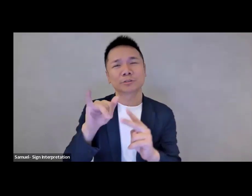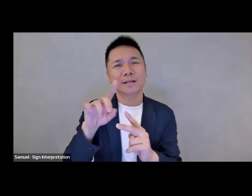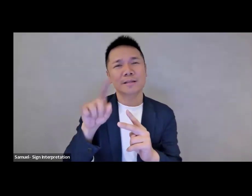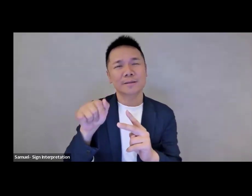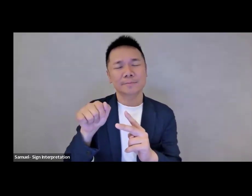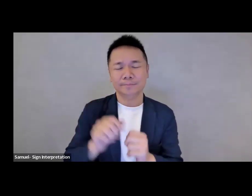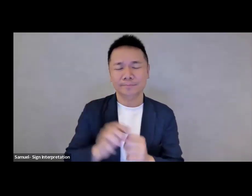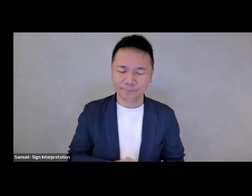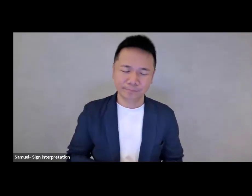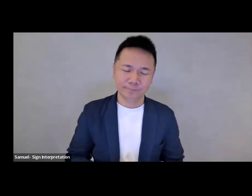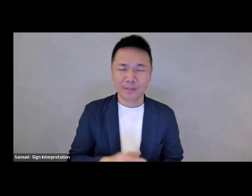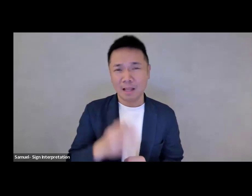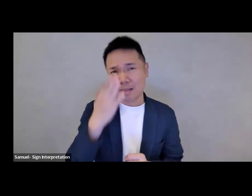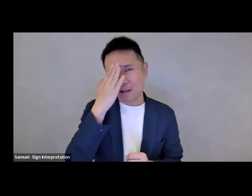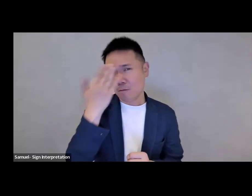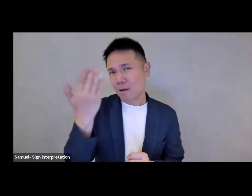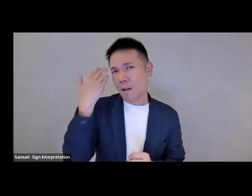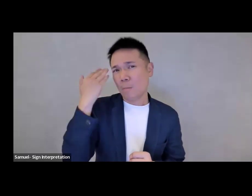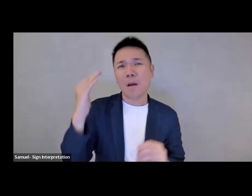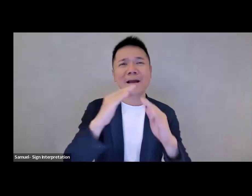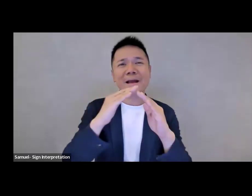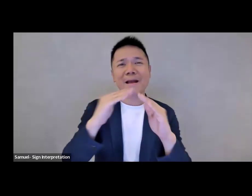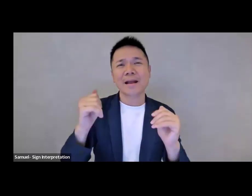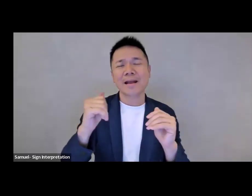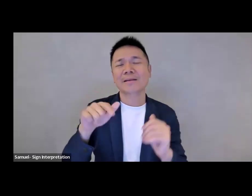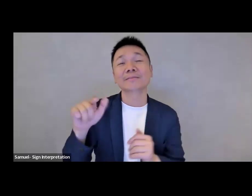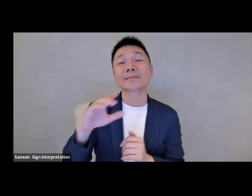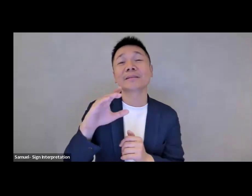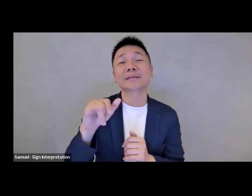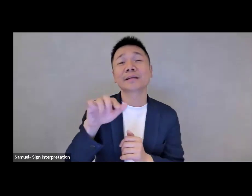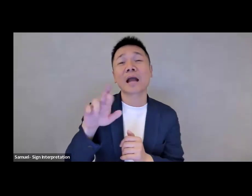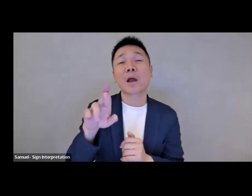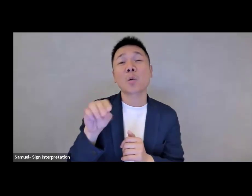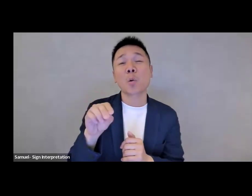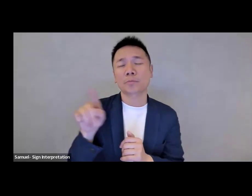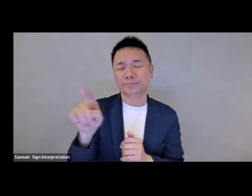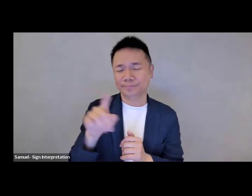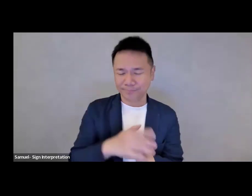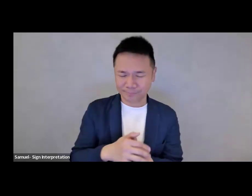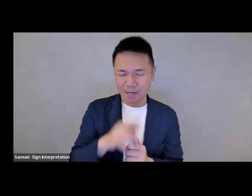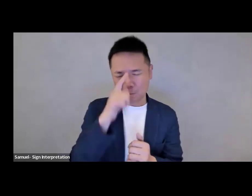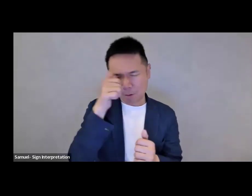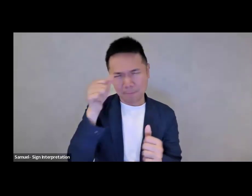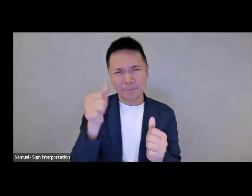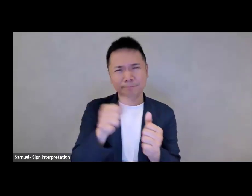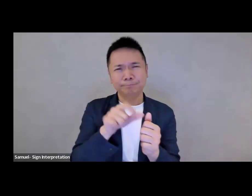的平台，这也就是我如何遇见他的。